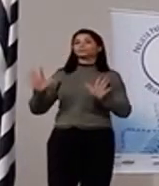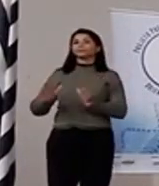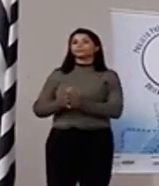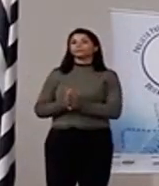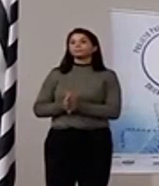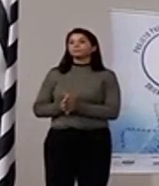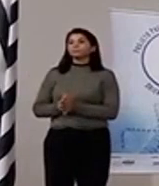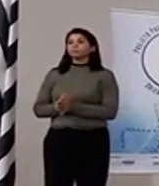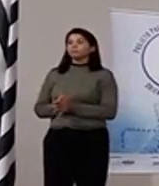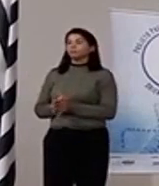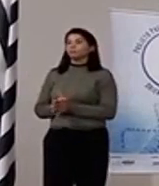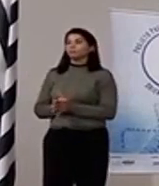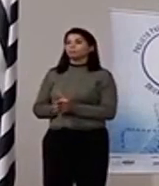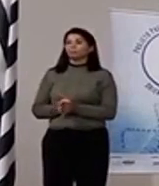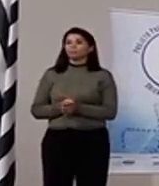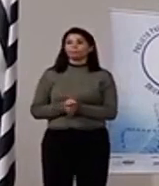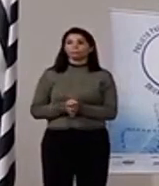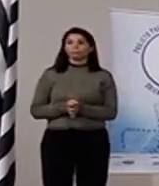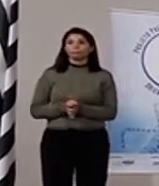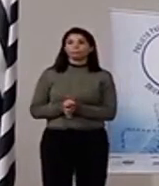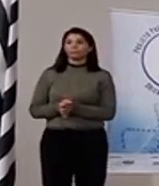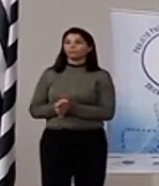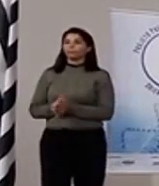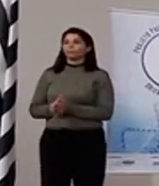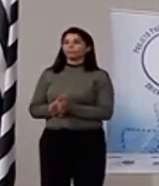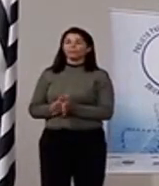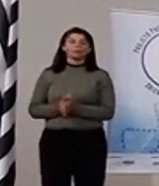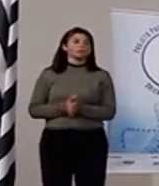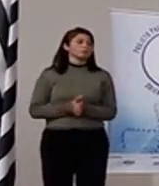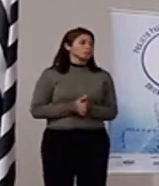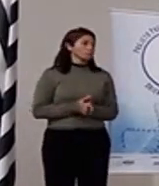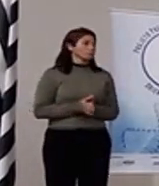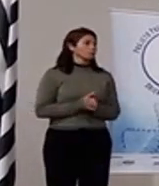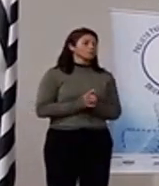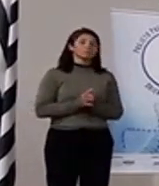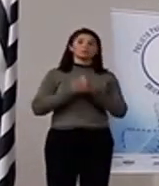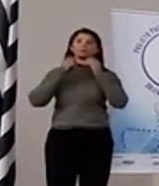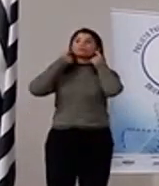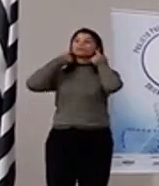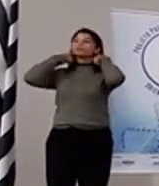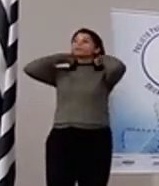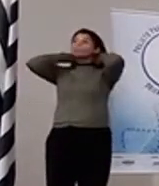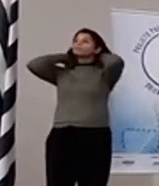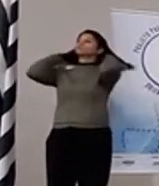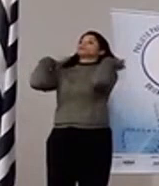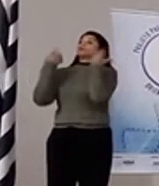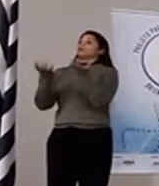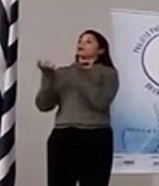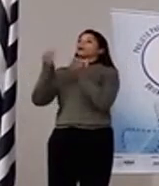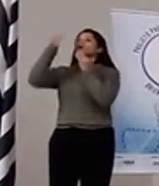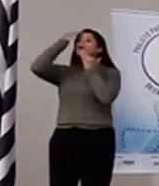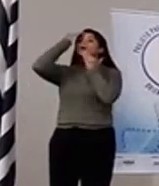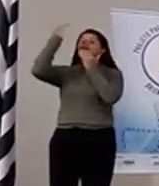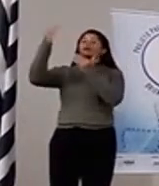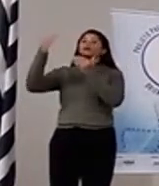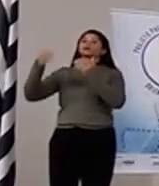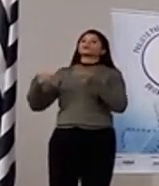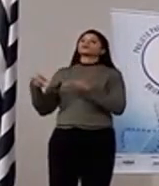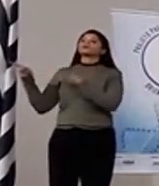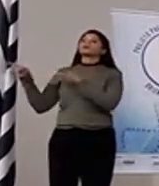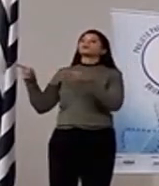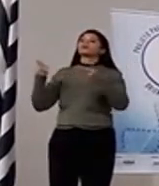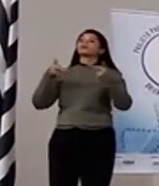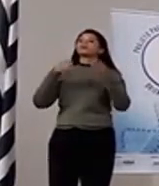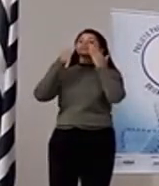Mais alguém quer fazer alguma consideração? Então, eu gostaria de agradecer a presença de todos os presentes